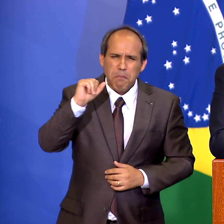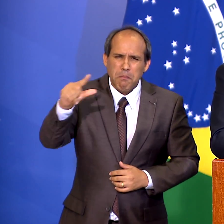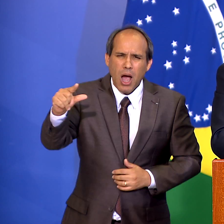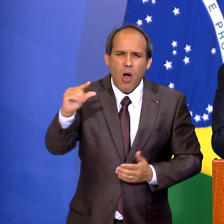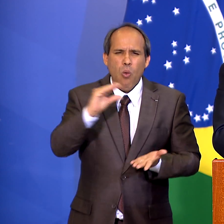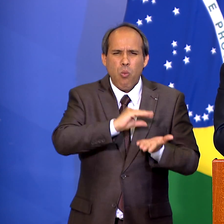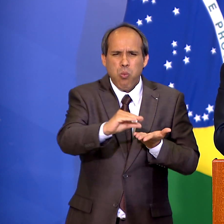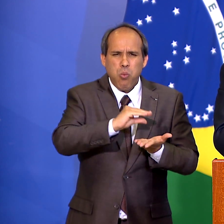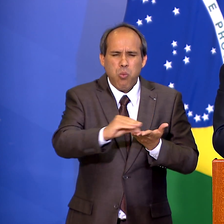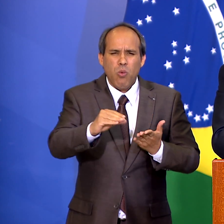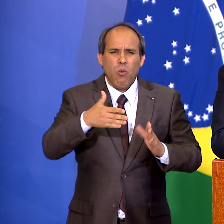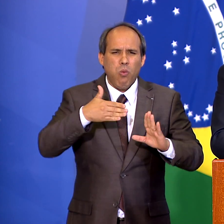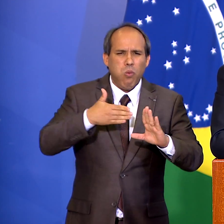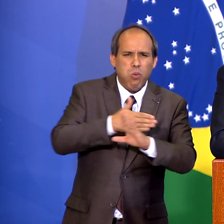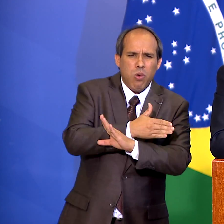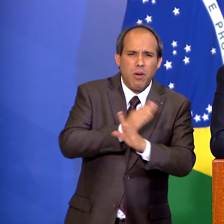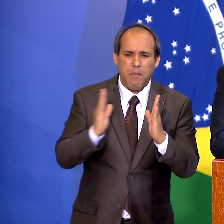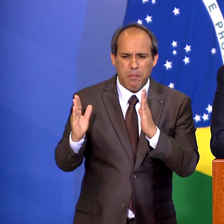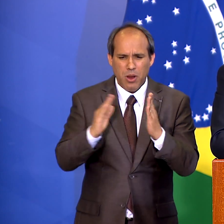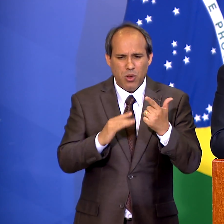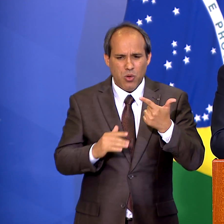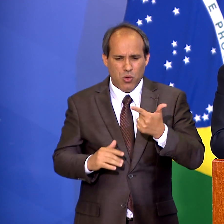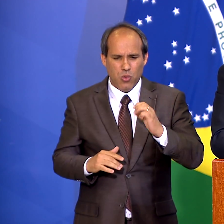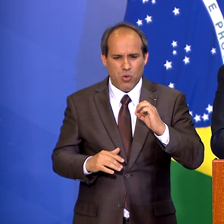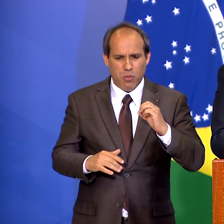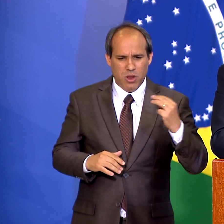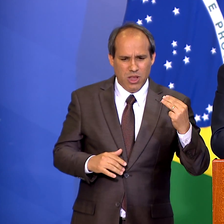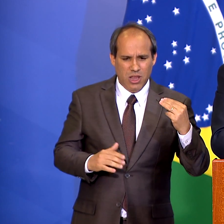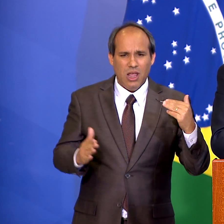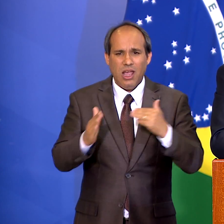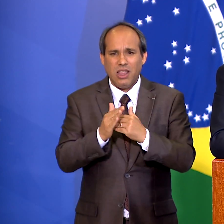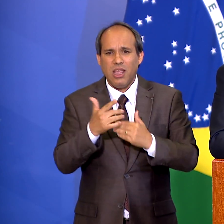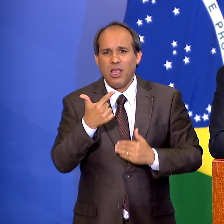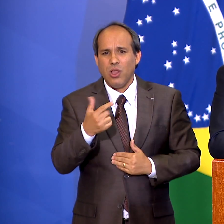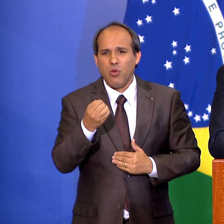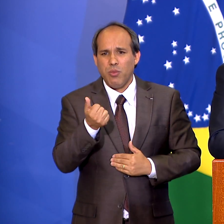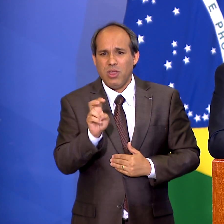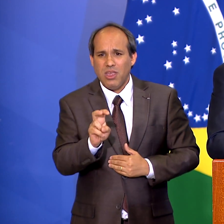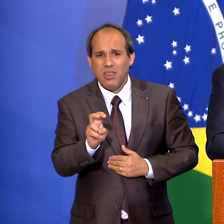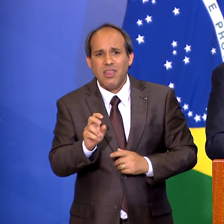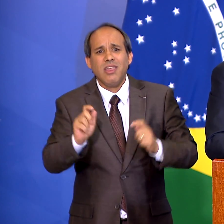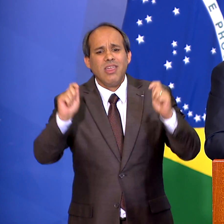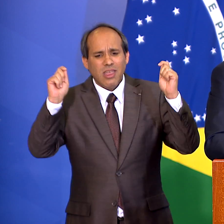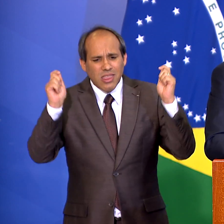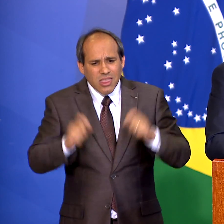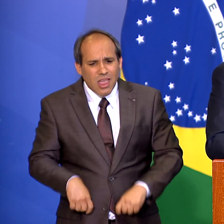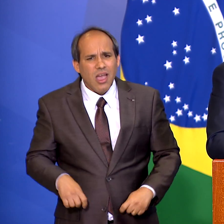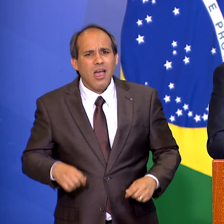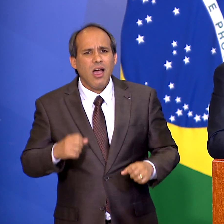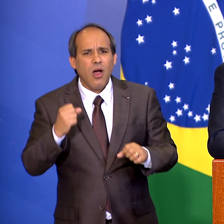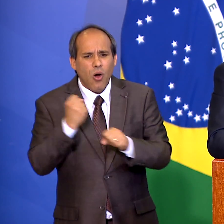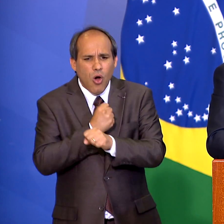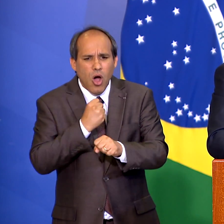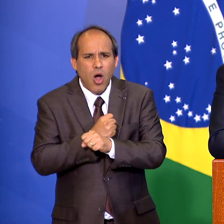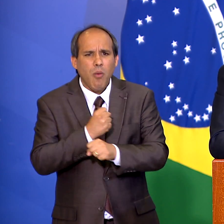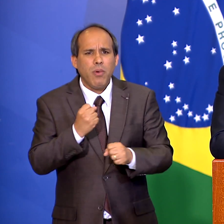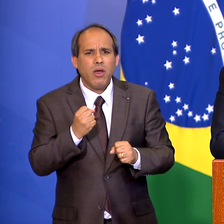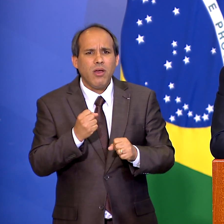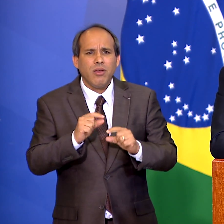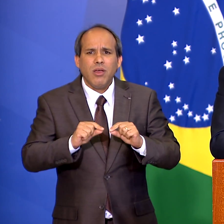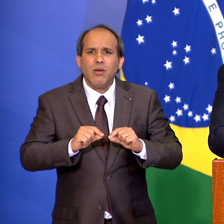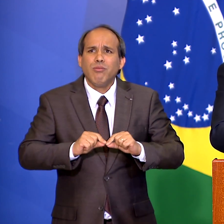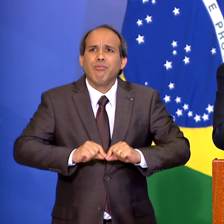Num período de 2003 a 2015, daria para ser feito 100 transposições do São